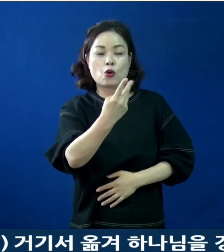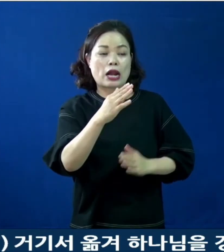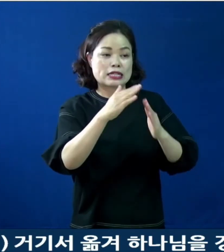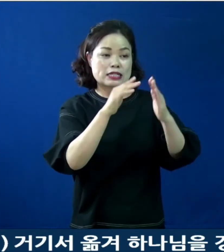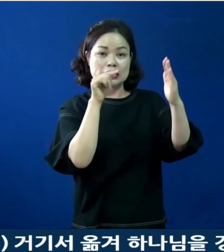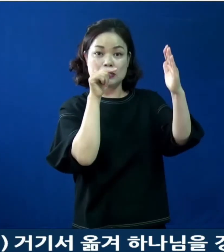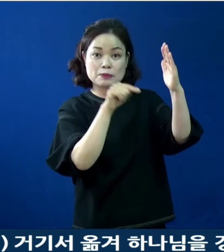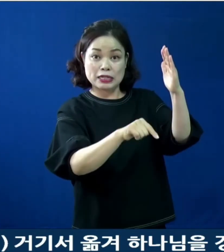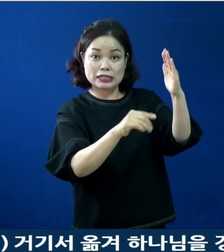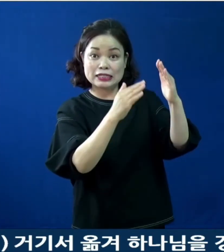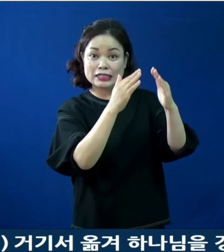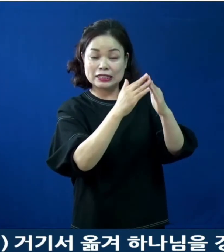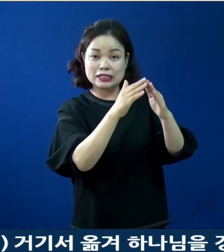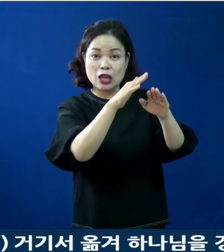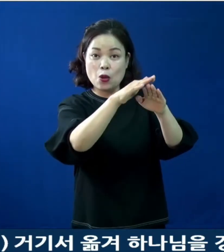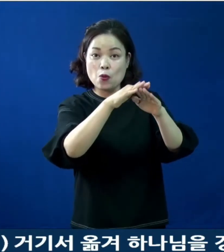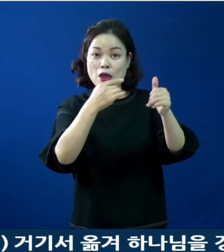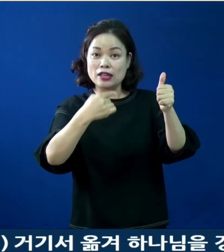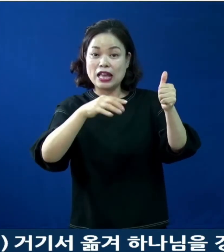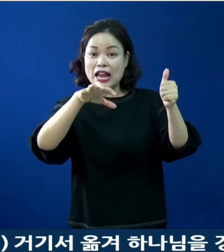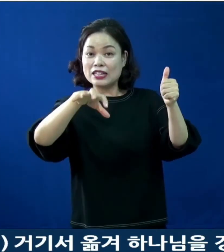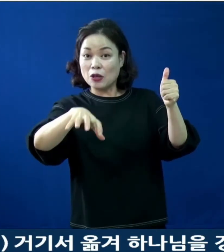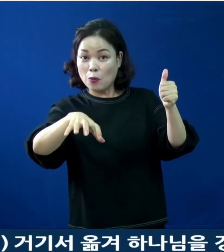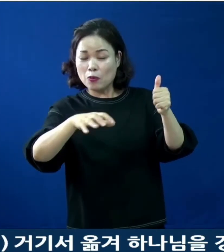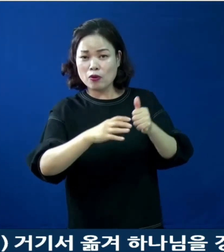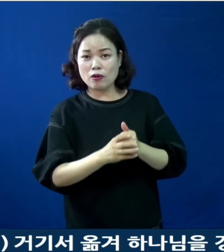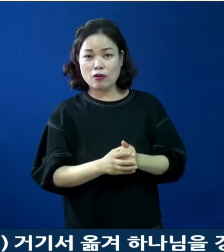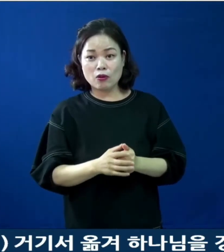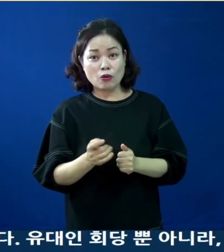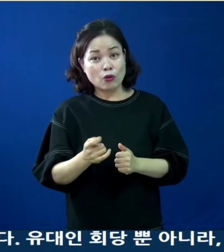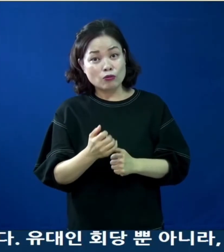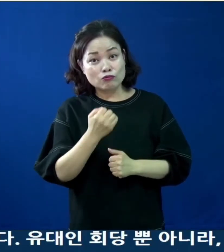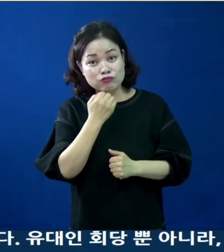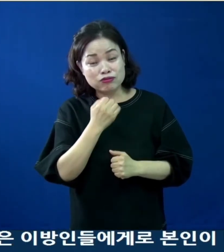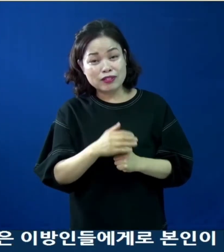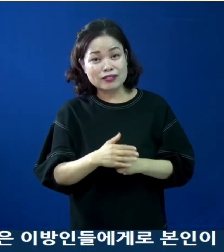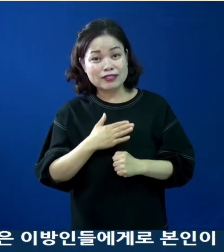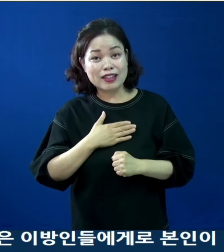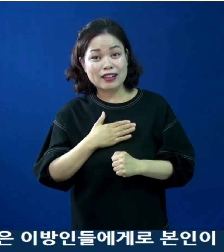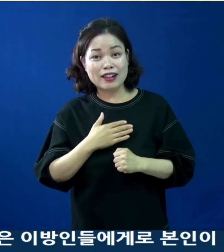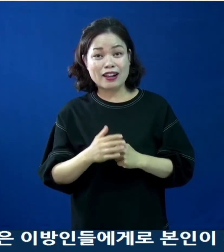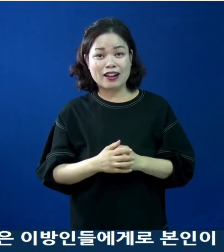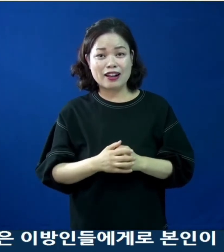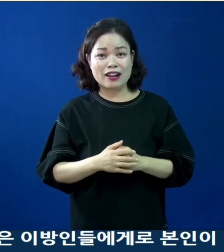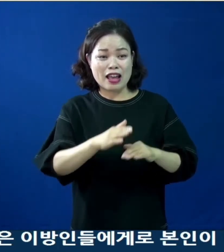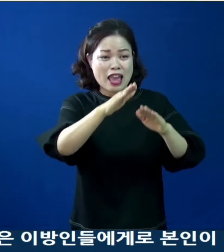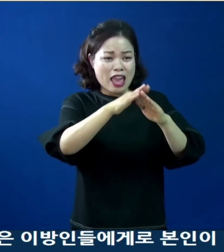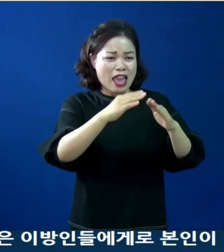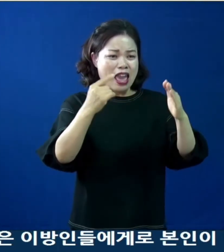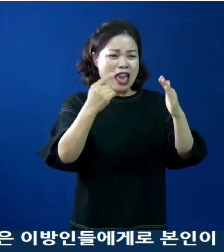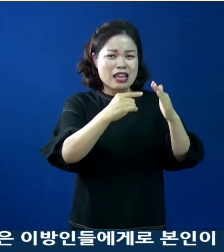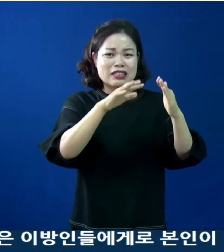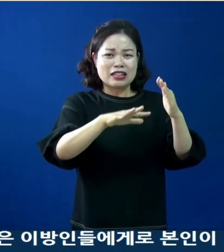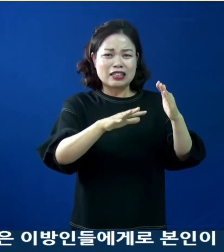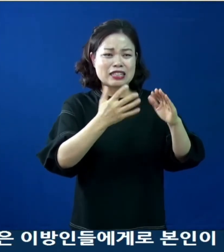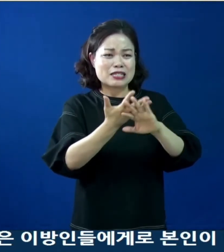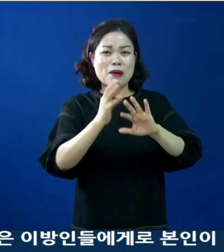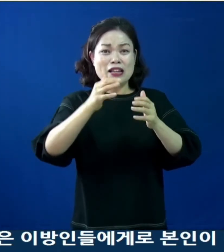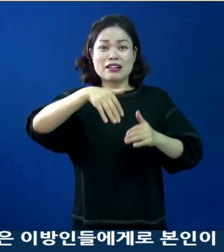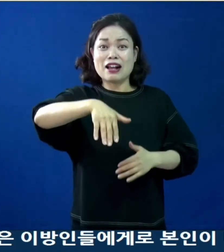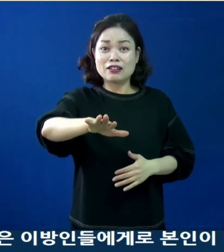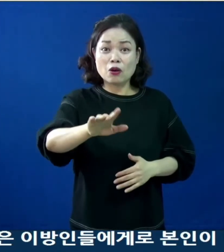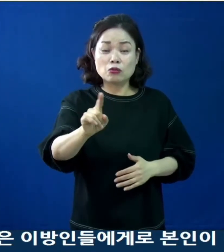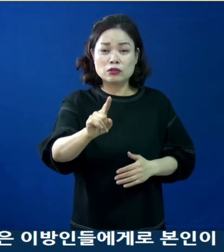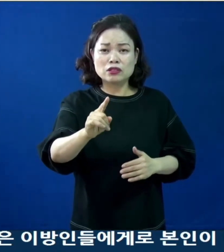들어가니 그 집은 회당 옆이니라. 이게 좀 무서워요. 내가 이제 회당에만 머물지 아니라 이방인에게로 가리라 그러고